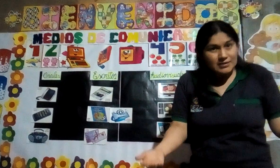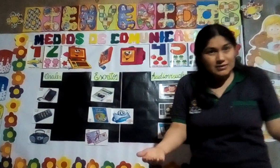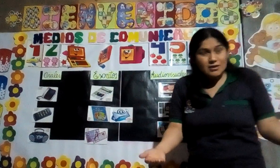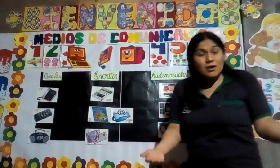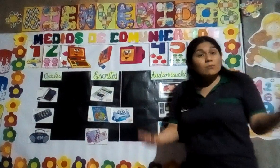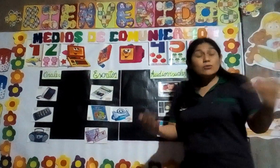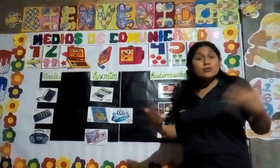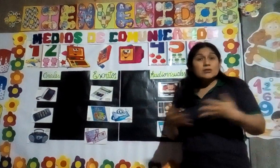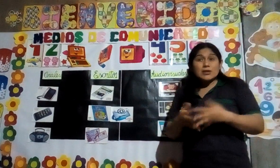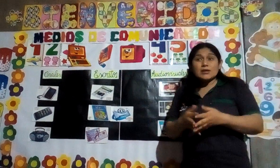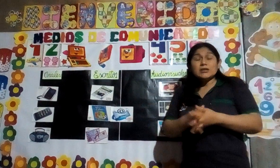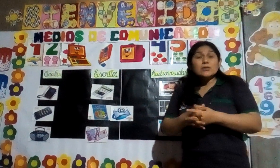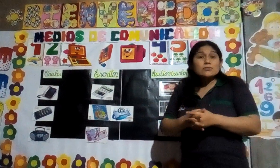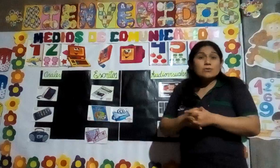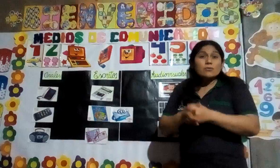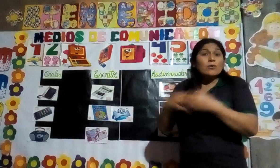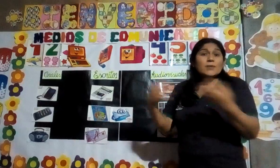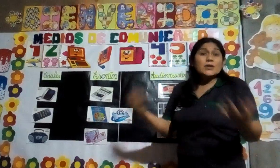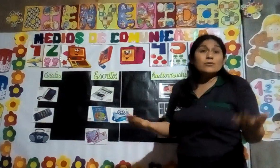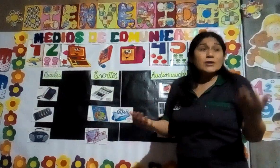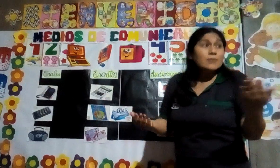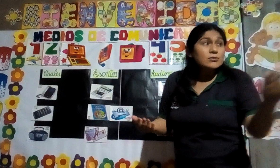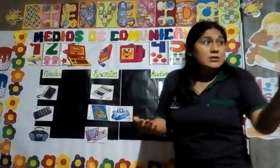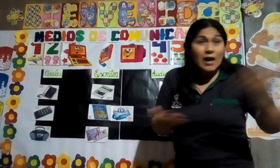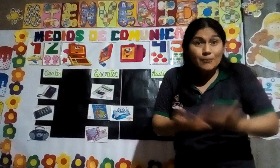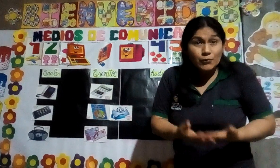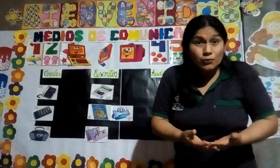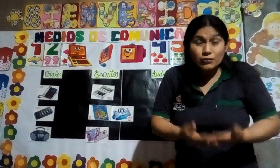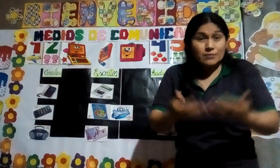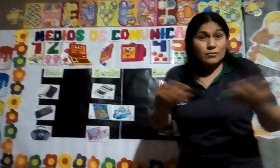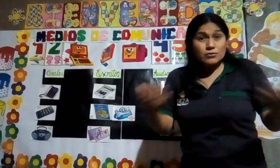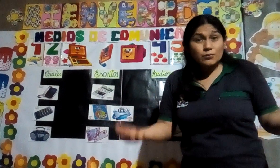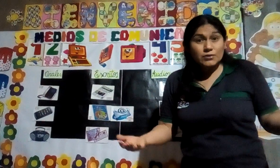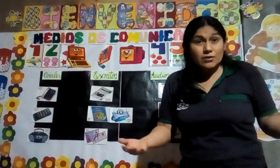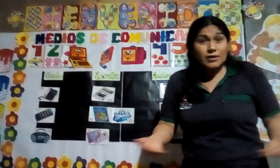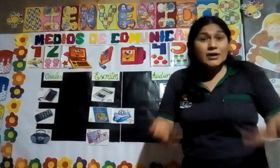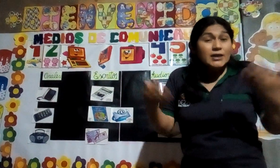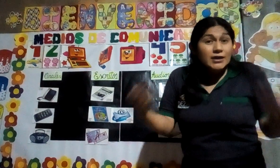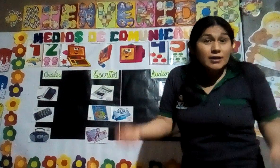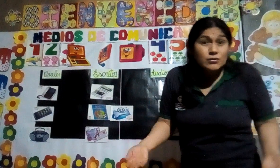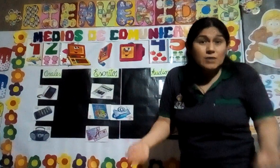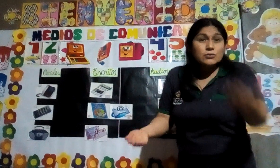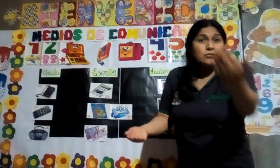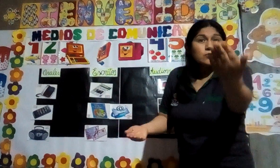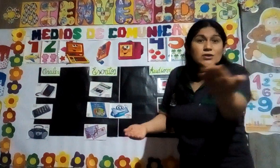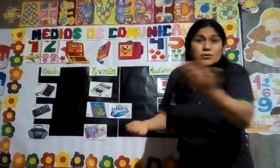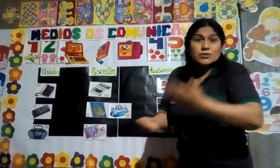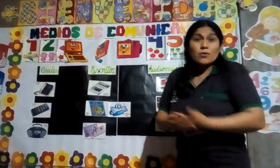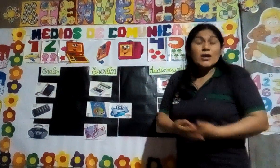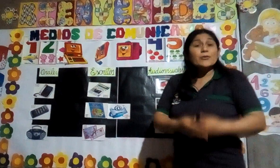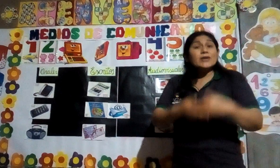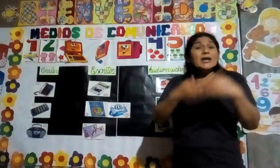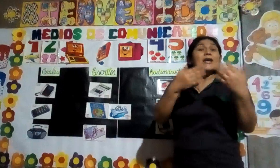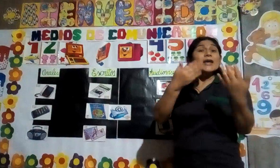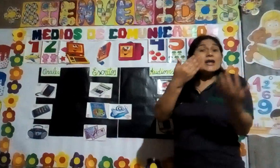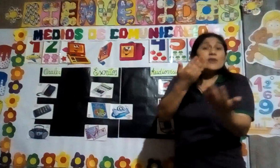clases. Muchos niños o jóvenes no tenemos laptop, no tenemos computadora, ¿y qué usamos? Nuestro celular, porque el